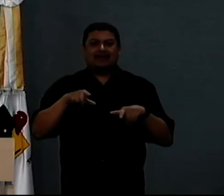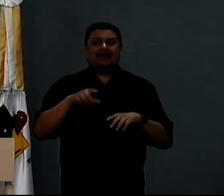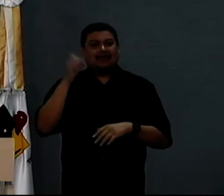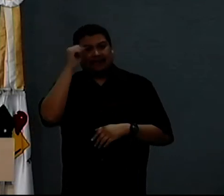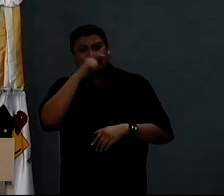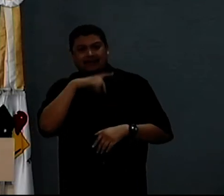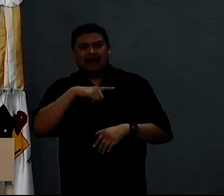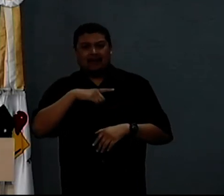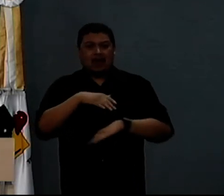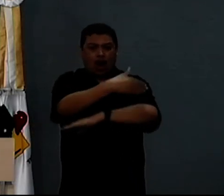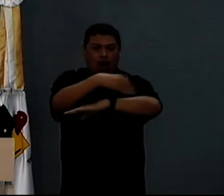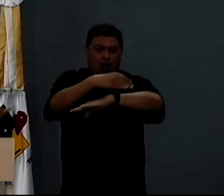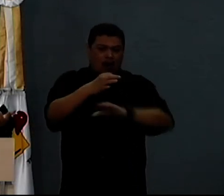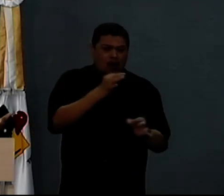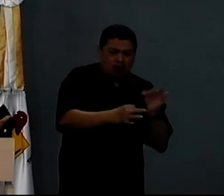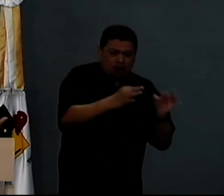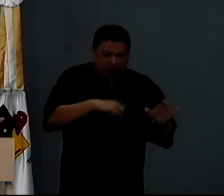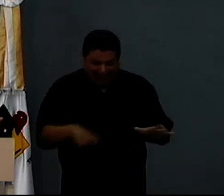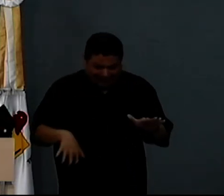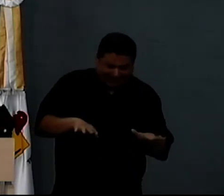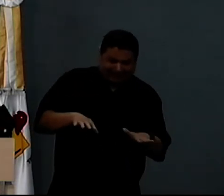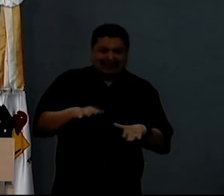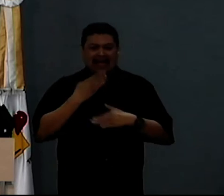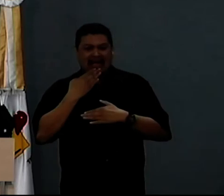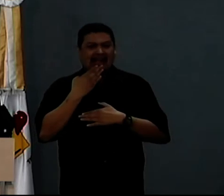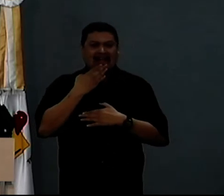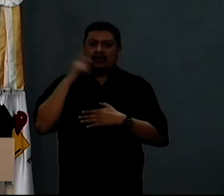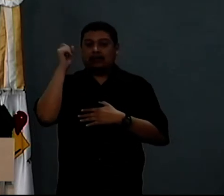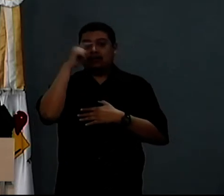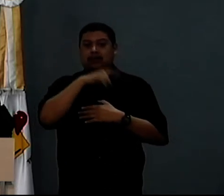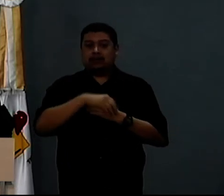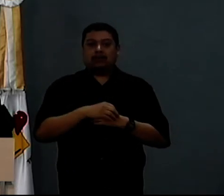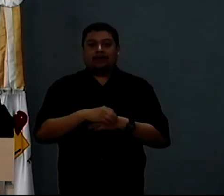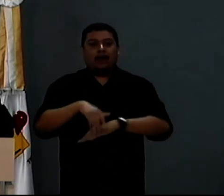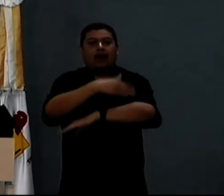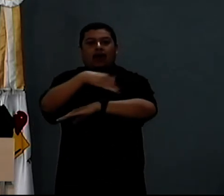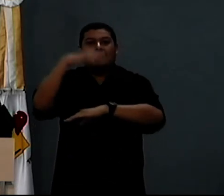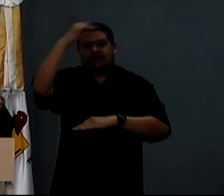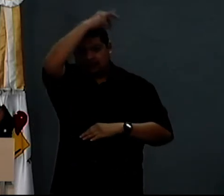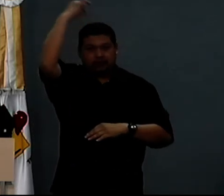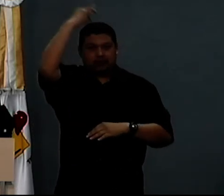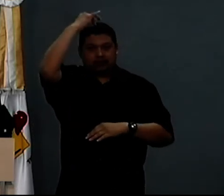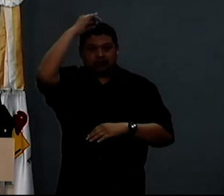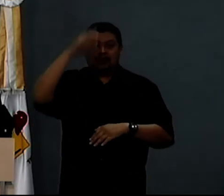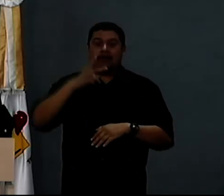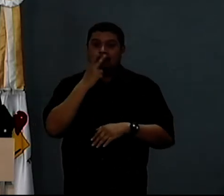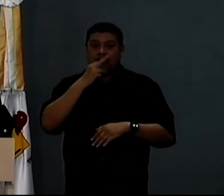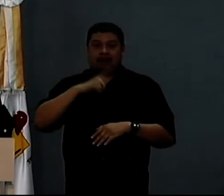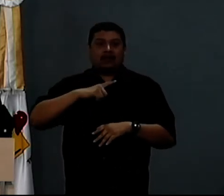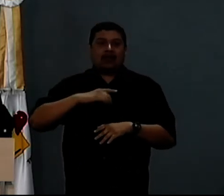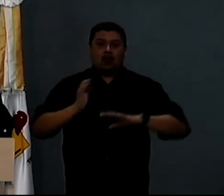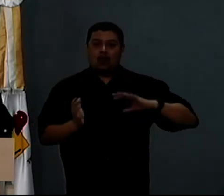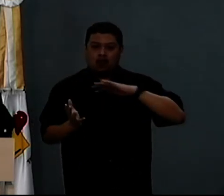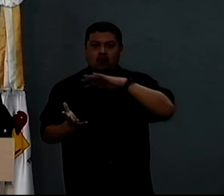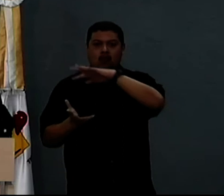todo lado, a Espírito Santo... É até ruim quando você chega ali, você parece que está no mundo dos buracos. Tão feio